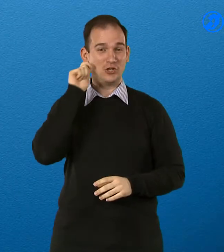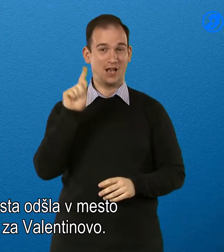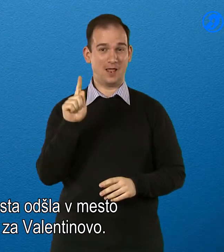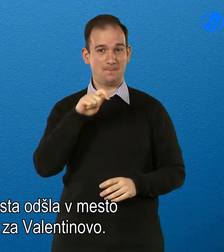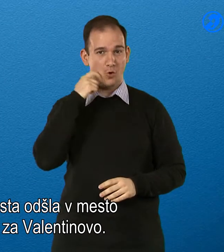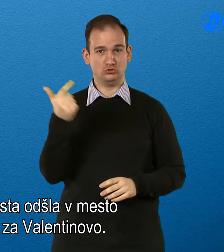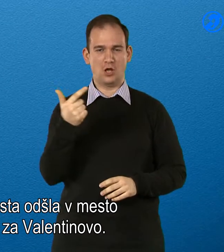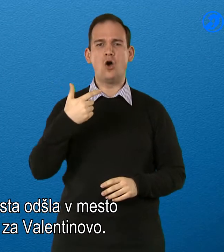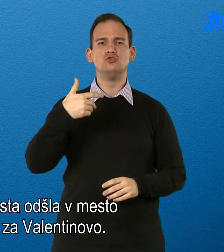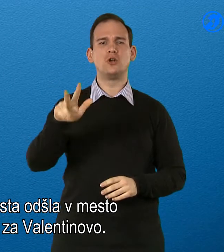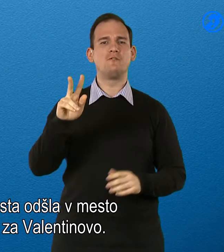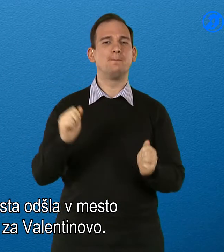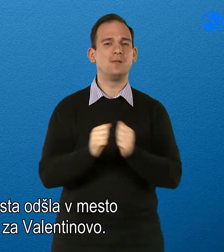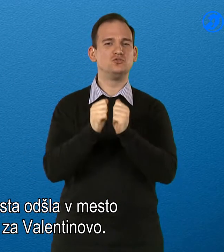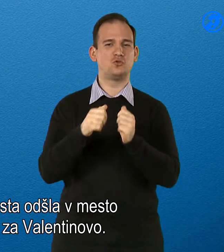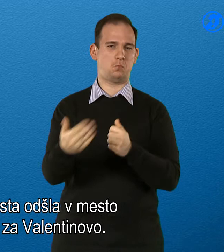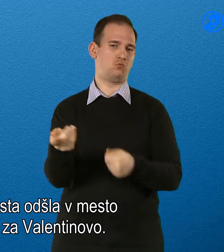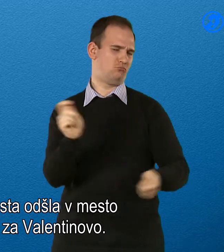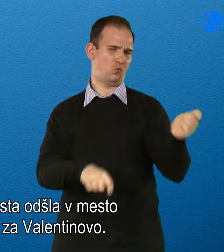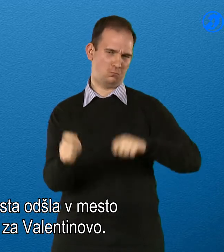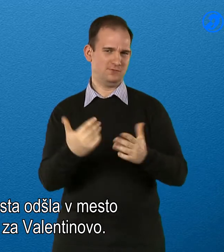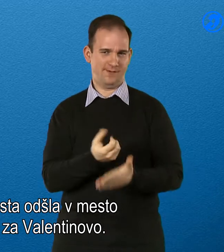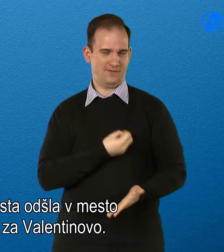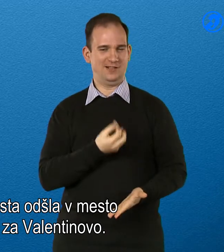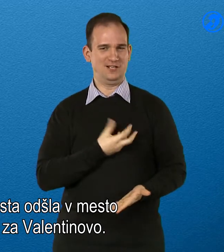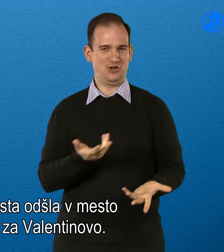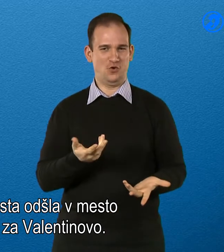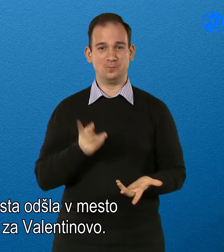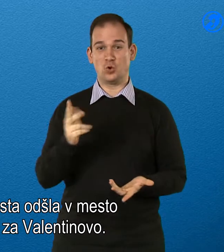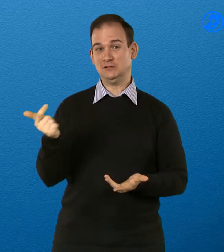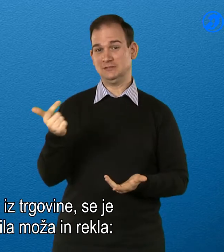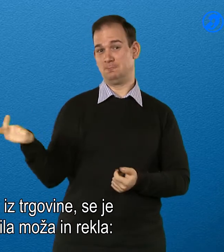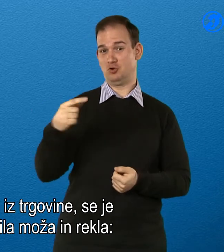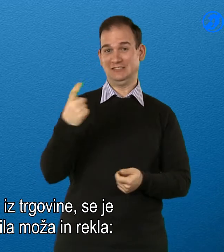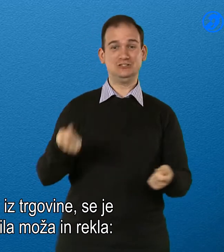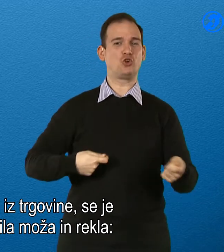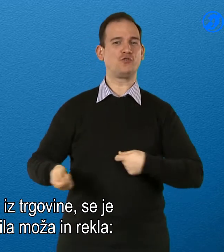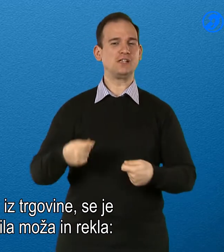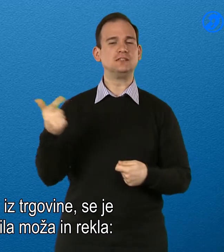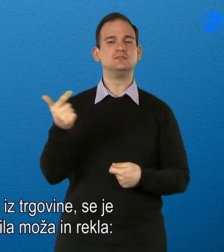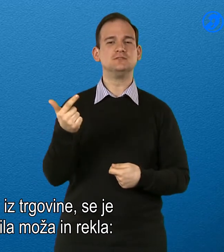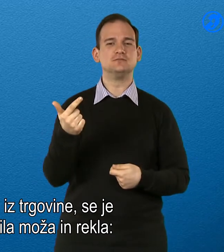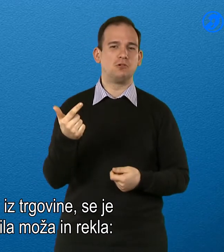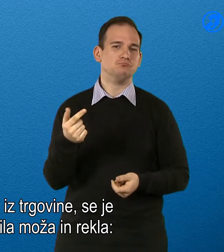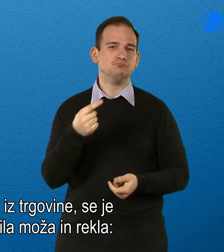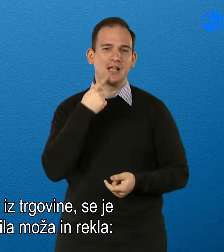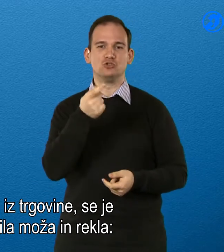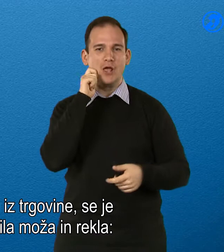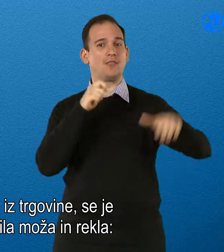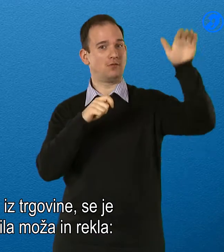Žena in mož sta odšla v mesto po nakupih za valentinovo. Ko sta prišla iz trgovine, se je žena dotaknila moža